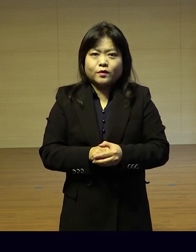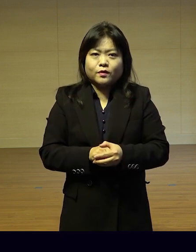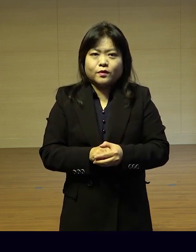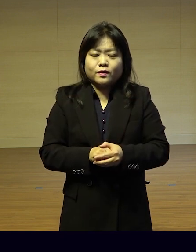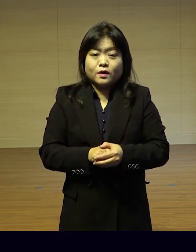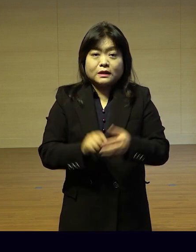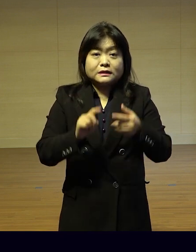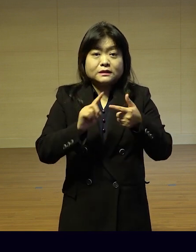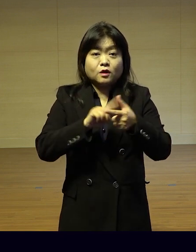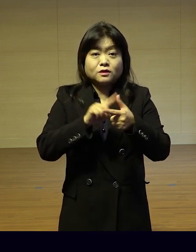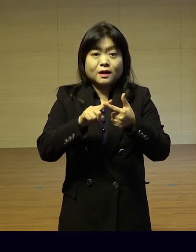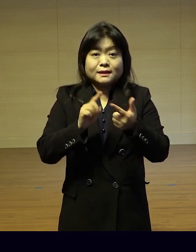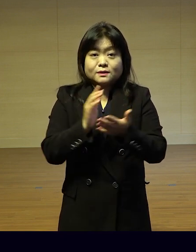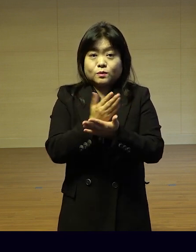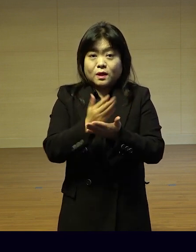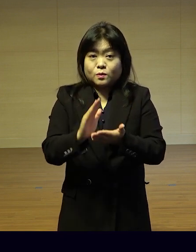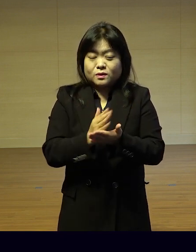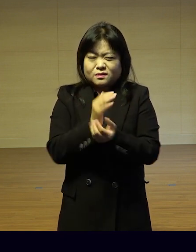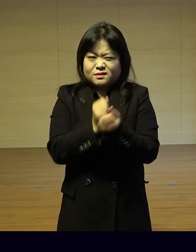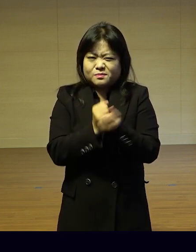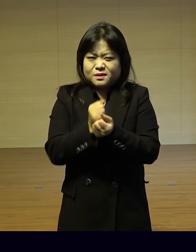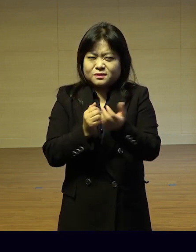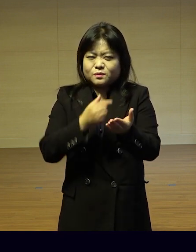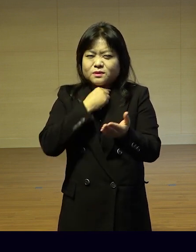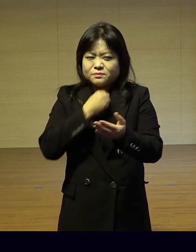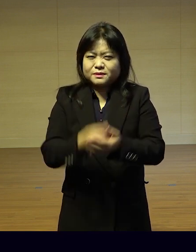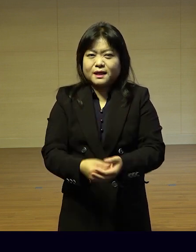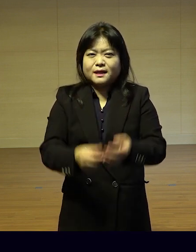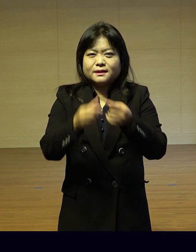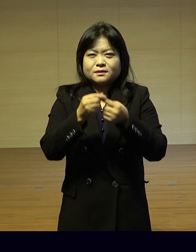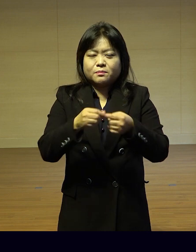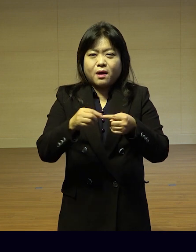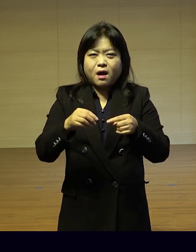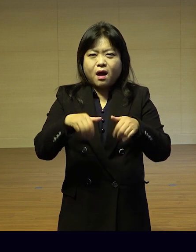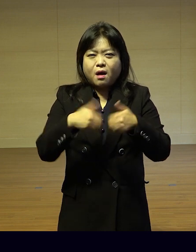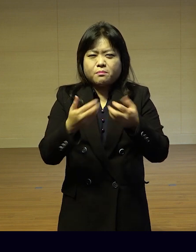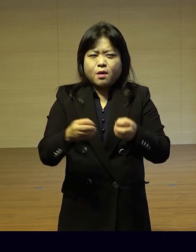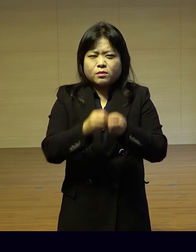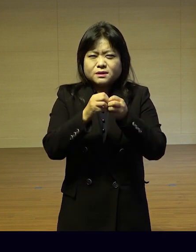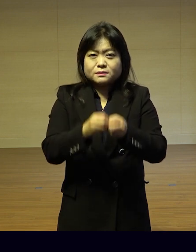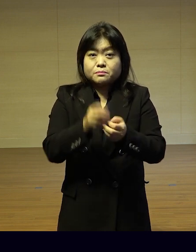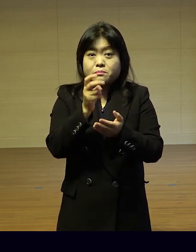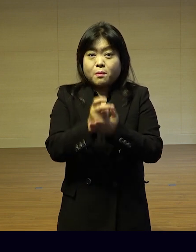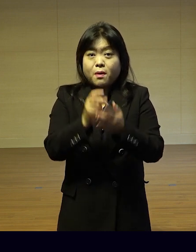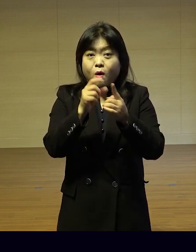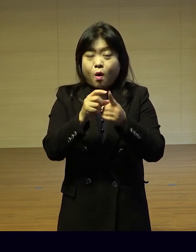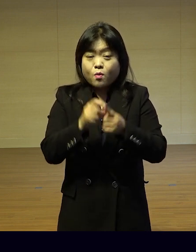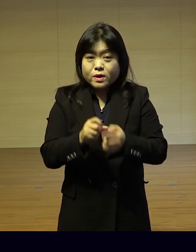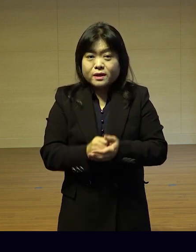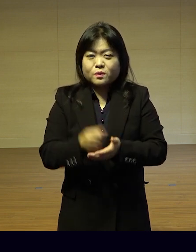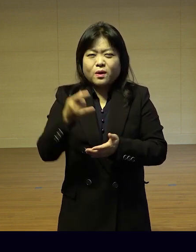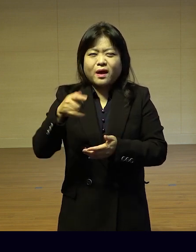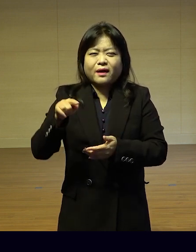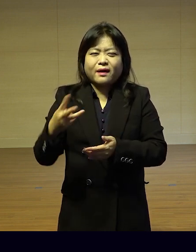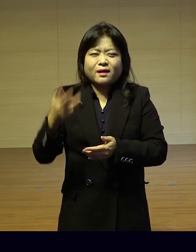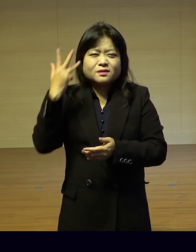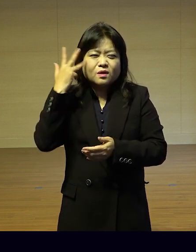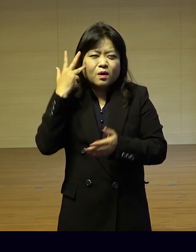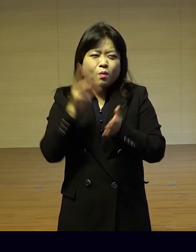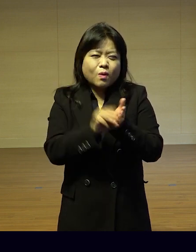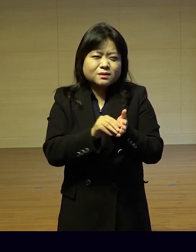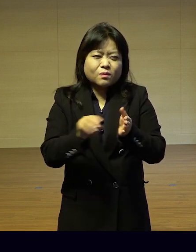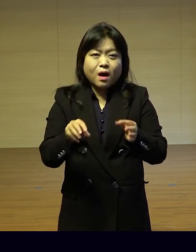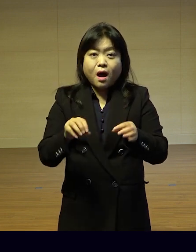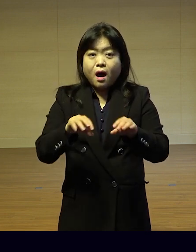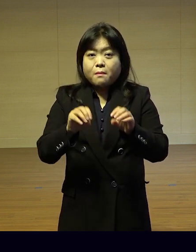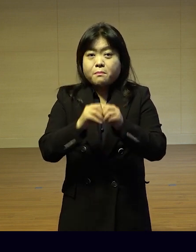한 6가지 항목으로 나눠서 말씀드리겠습니다. 첫 번째 변증법의 어의, 그다음에 헤겔 철학의 과제하고 변증법이